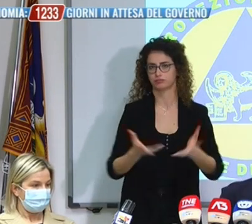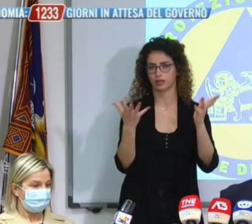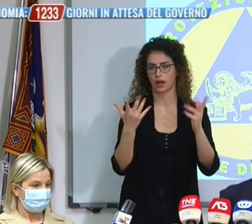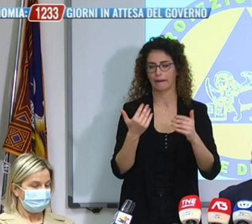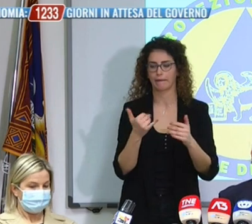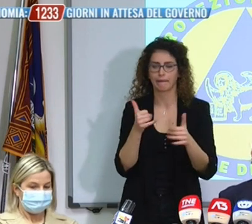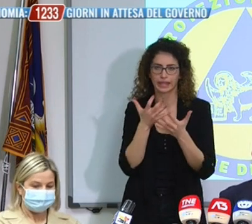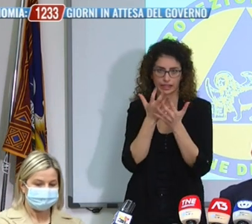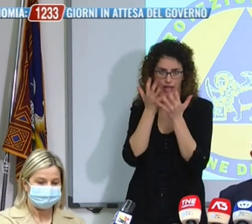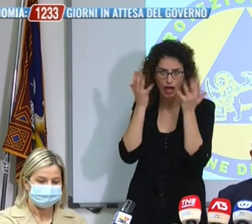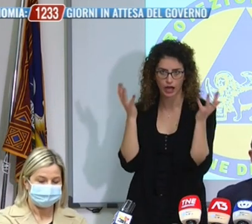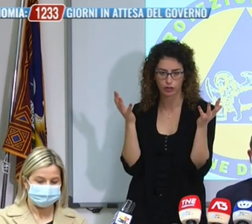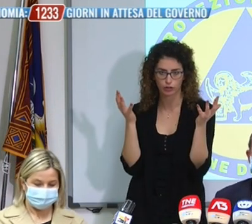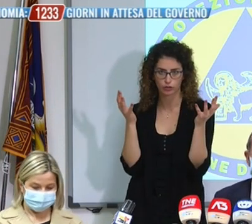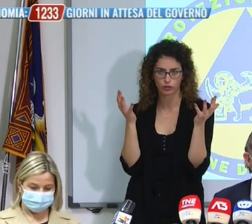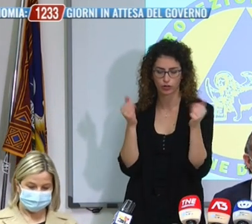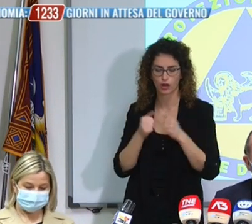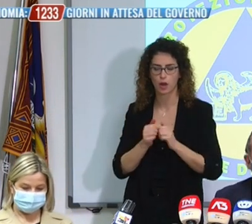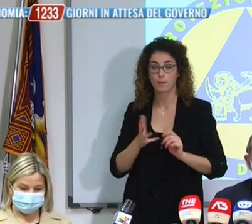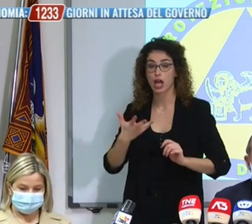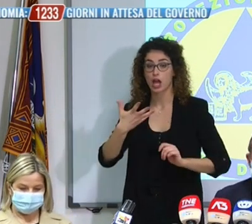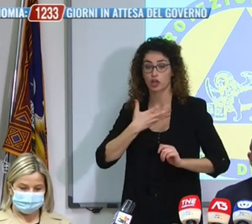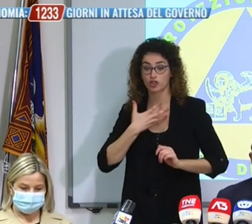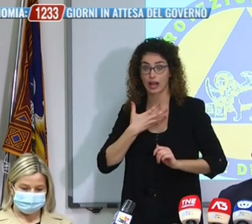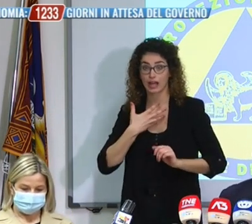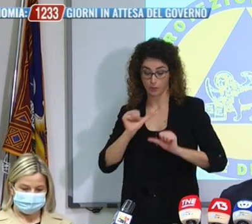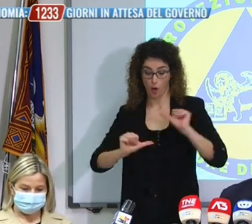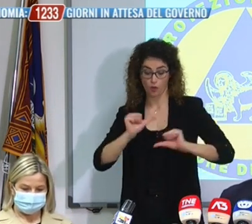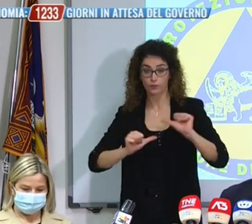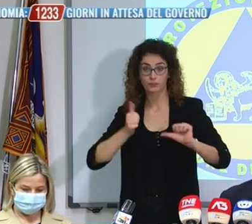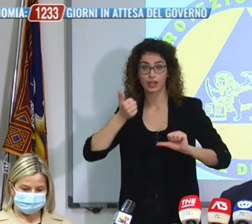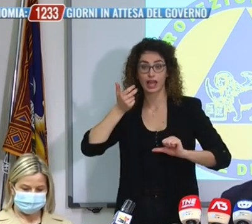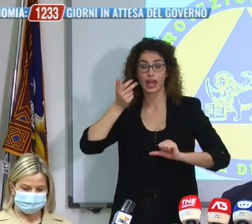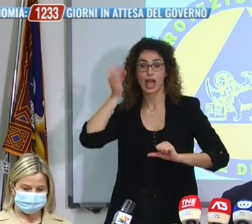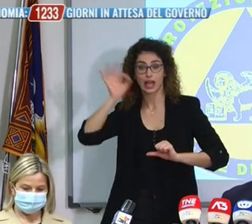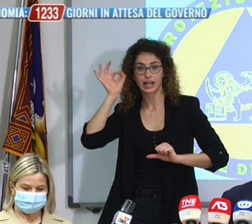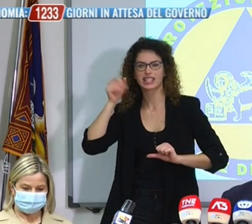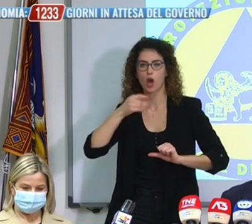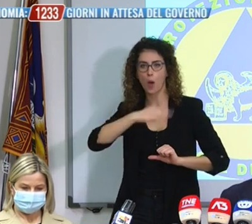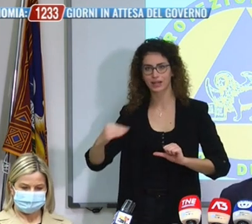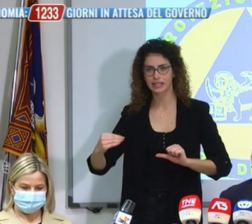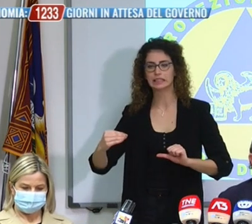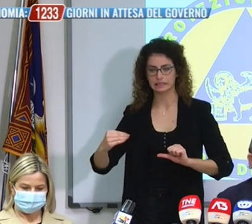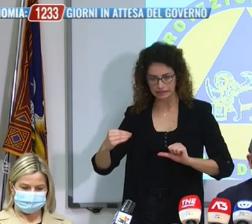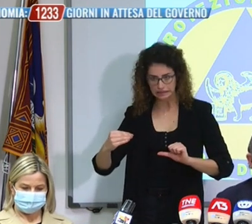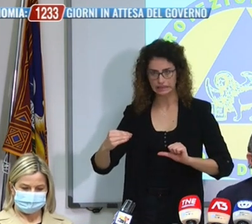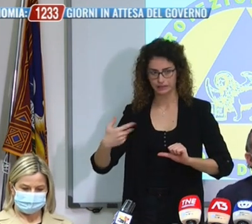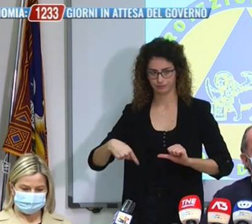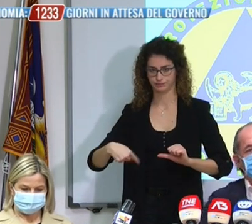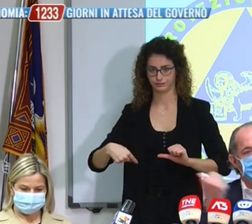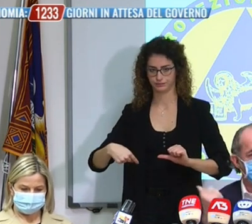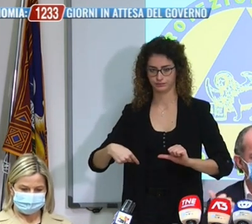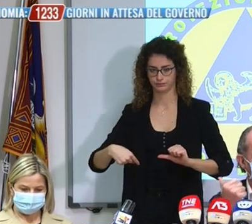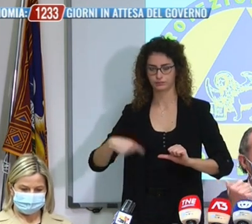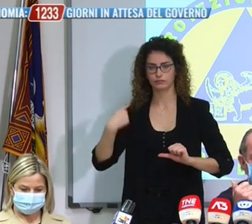ma figuratevi, ma è altrettanto vero che ce n'è qualcuna, tipo quella inglese o brasiliana, che si fa sentire, Tant'è vero che noi faremo firma adesso per